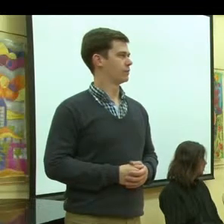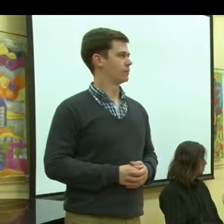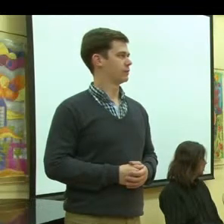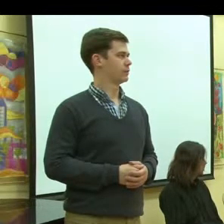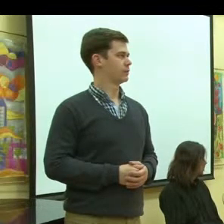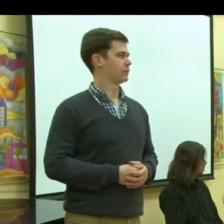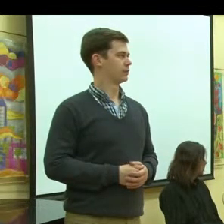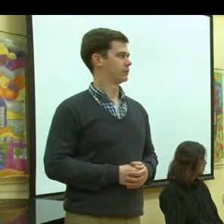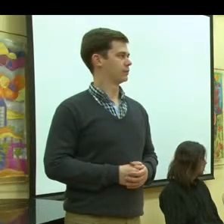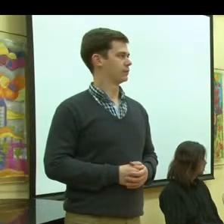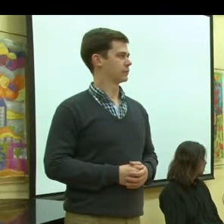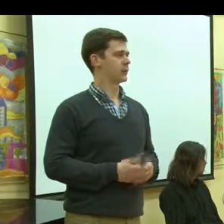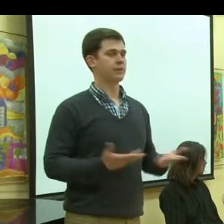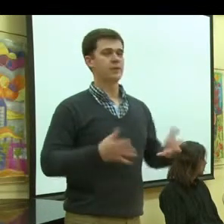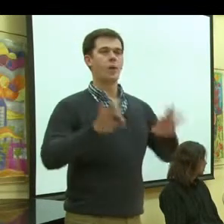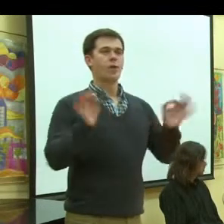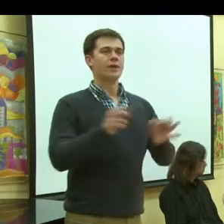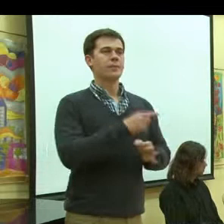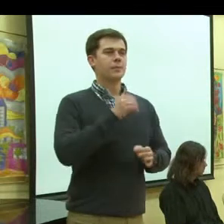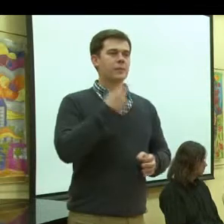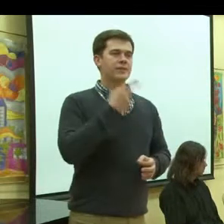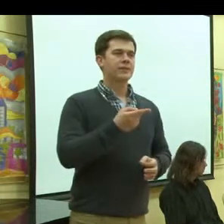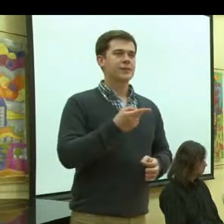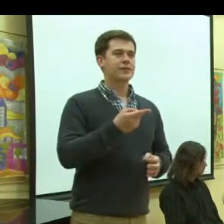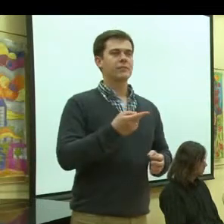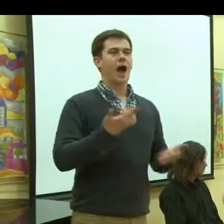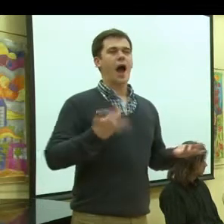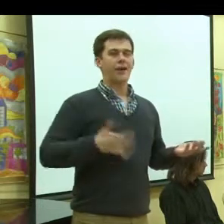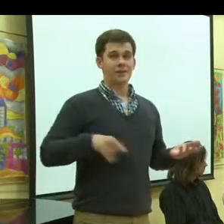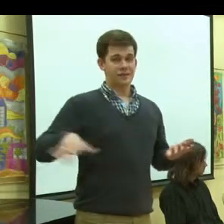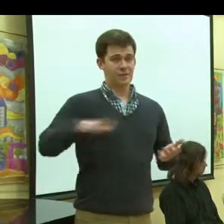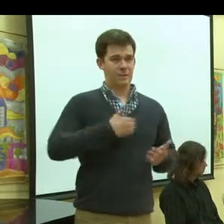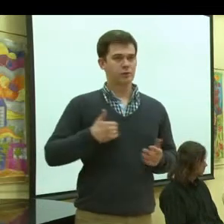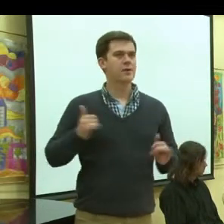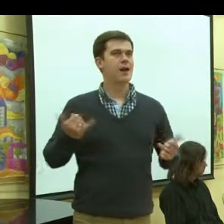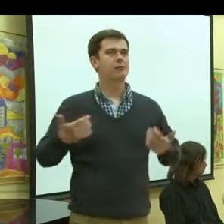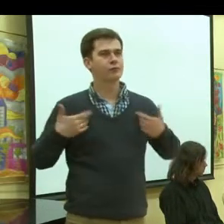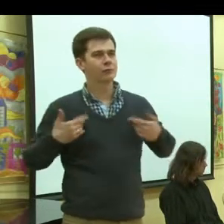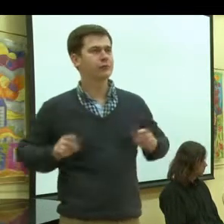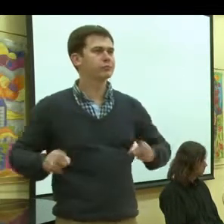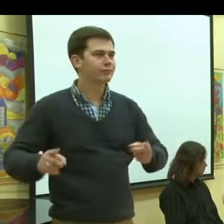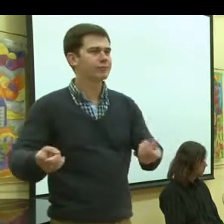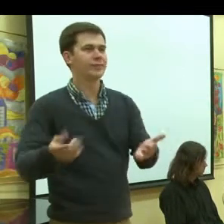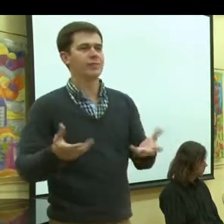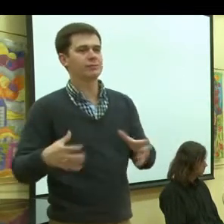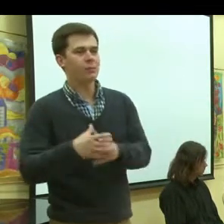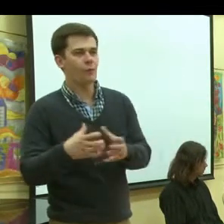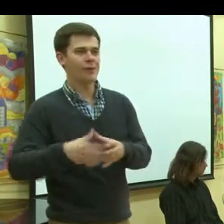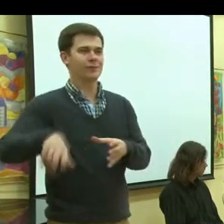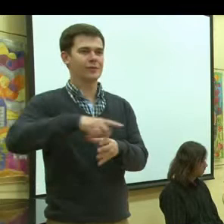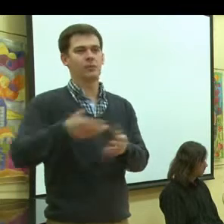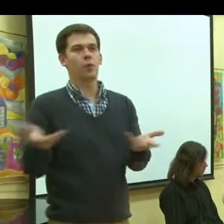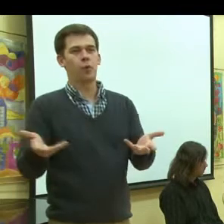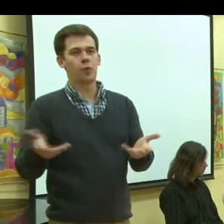hay buena onda entre nosotros argentinos. Jeżeli chodzi właśnie też o to, jak ci Argentyńczycy tutaj sobie jakby w Polsce to życie społeczne układają tak między